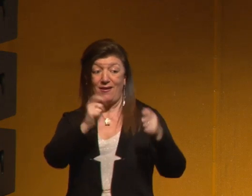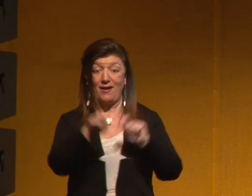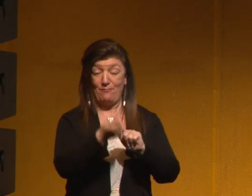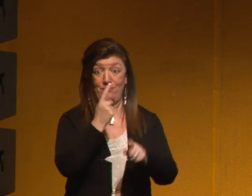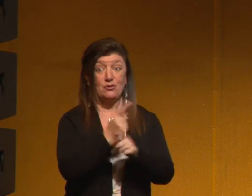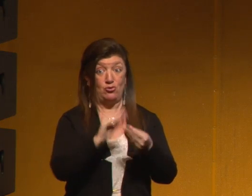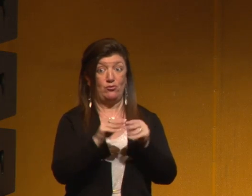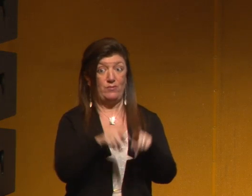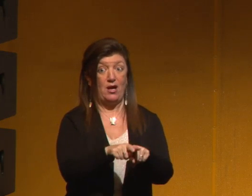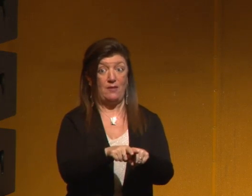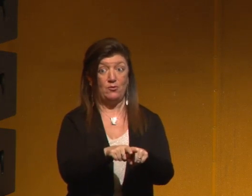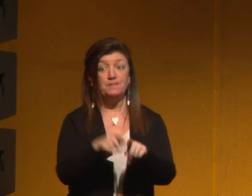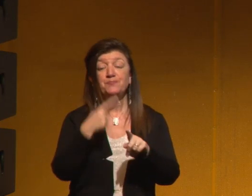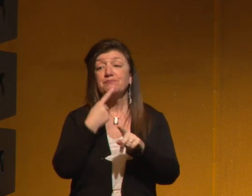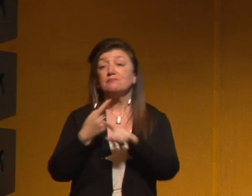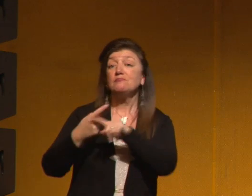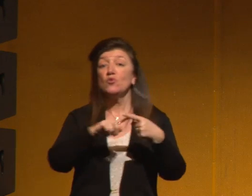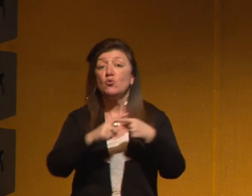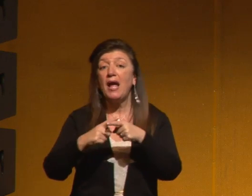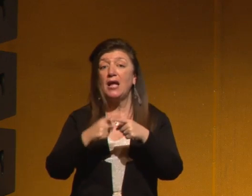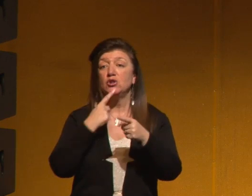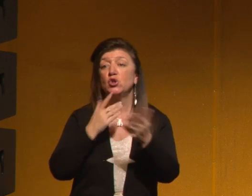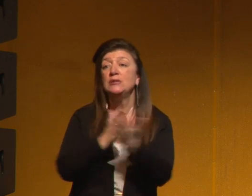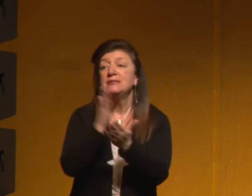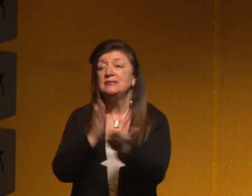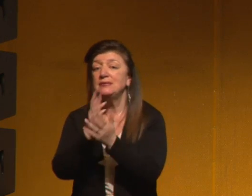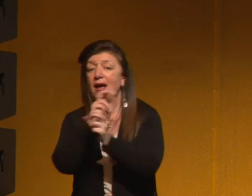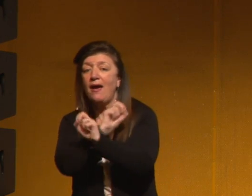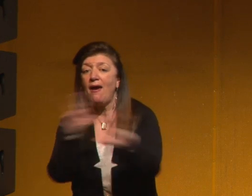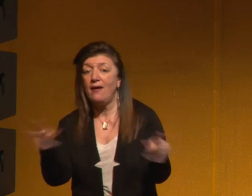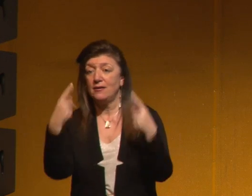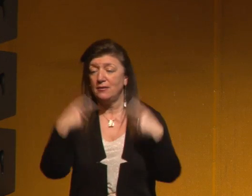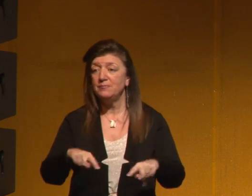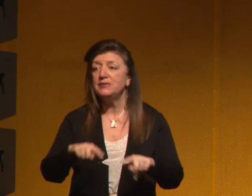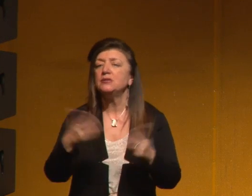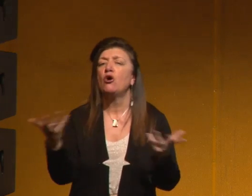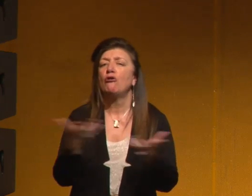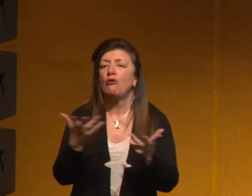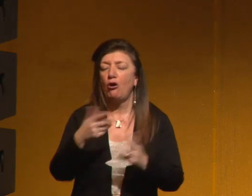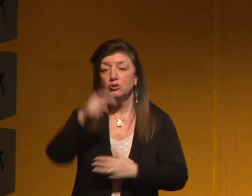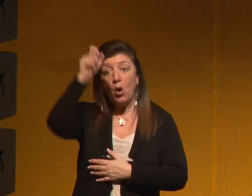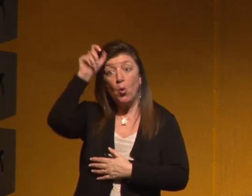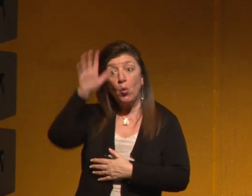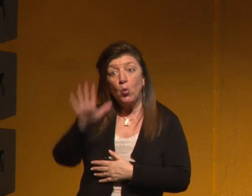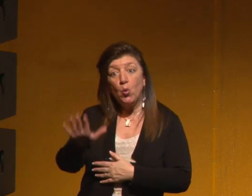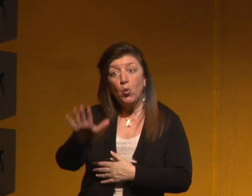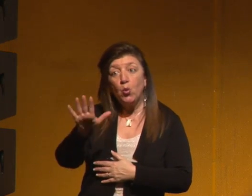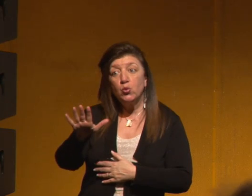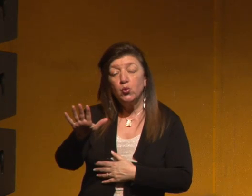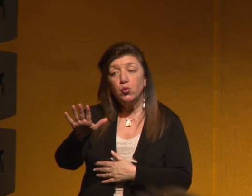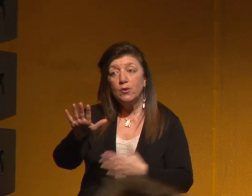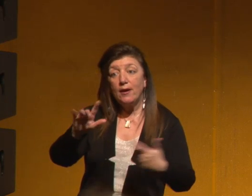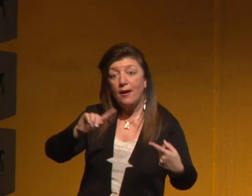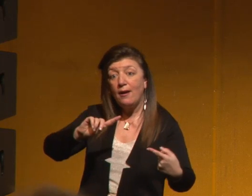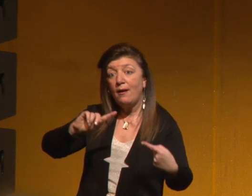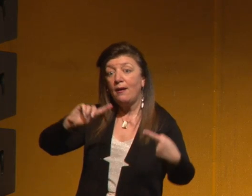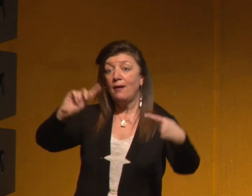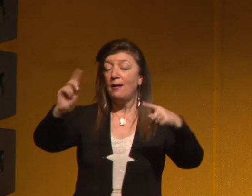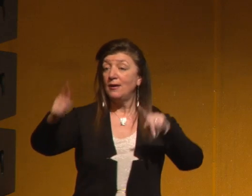i segni da dare dovrebbero essere chiari la cultura che sfida tutto ciò che non è